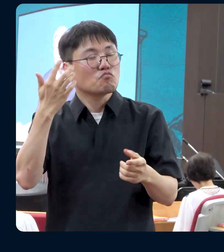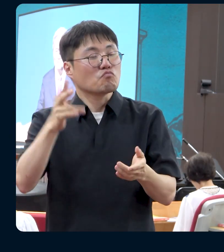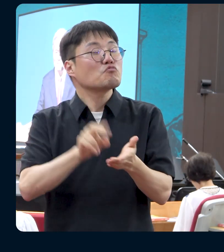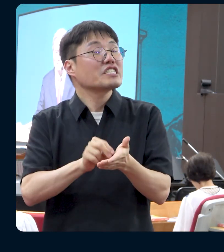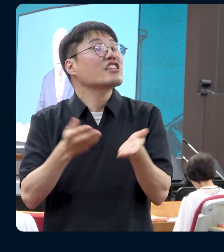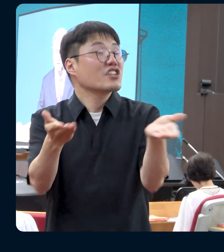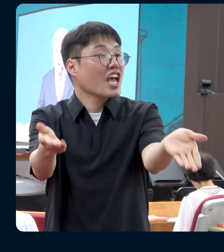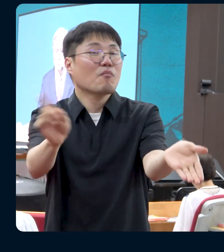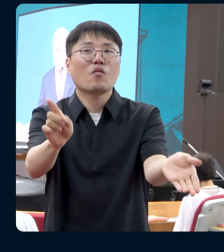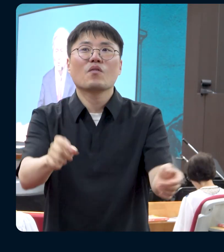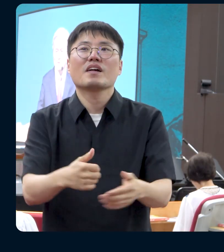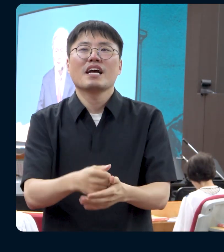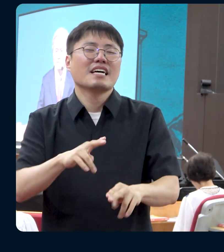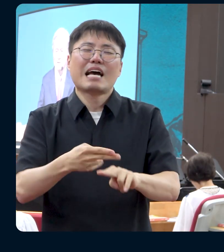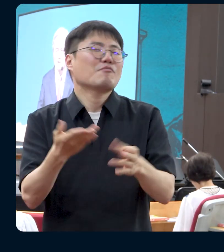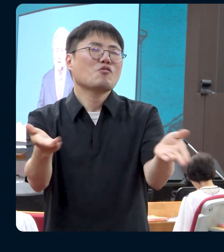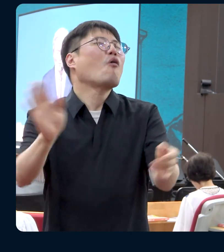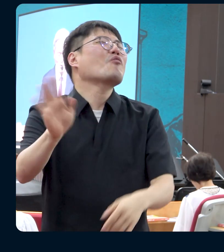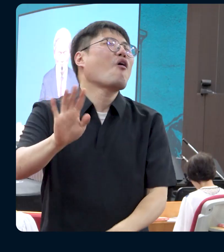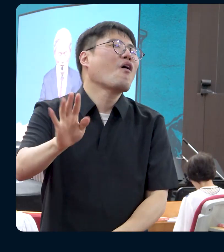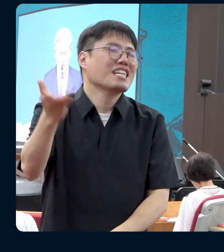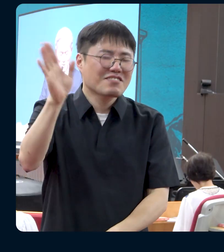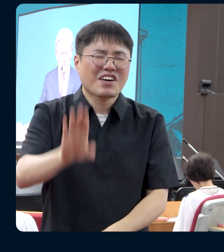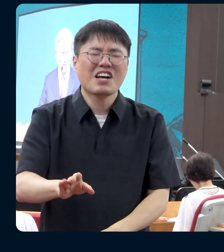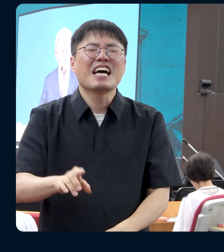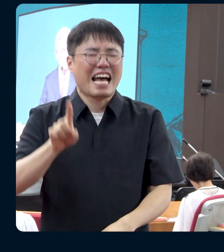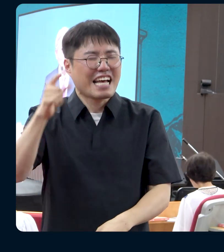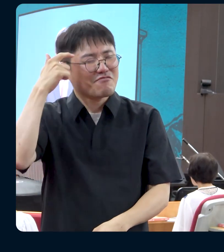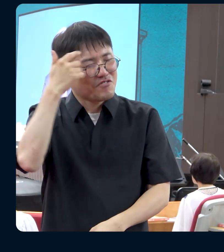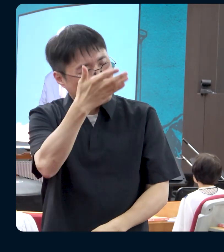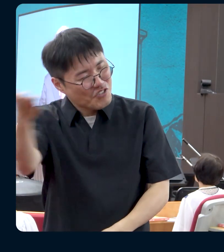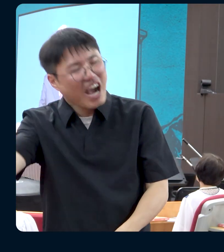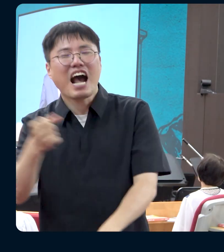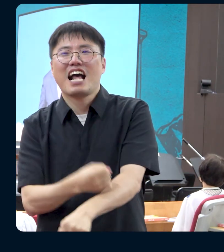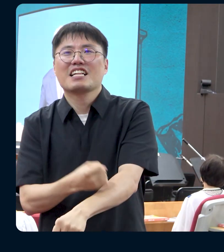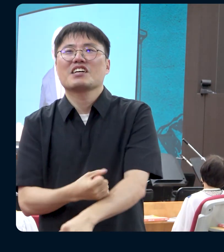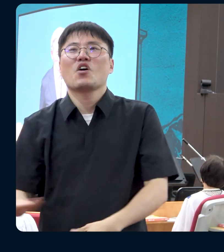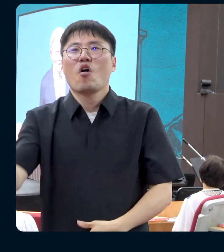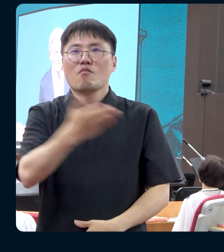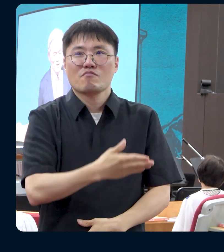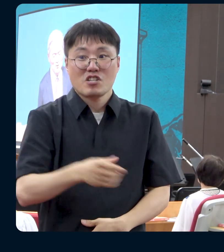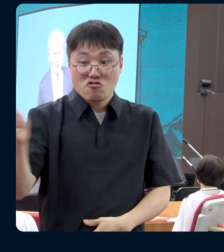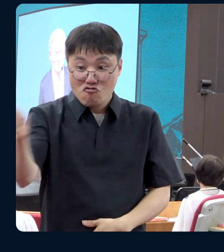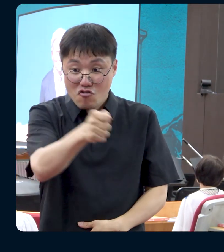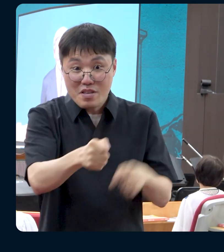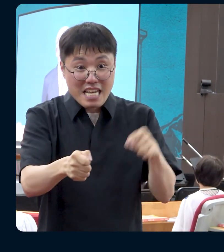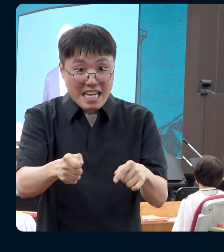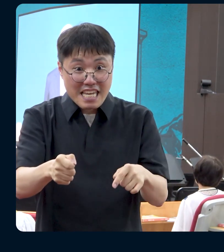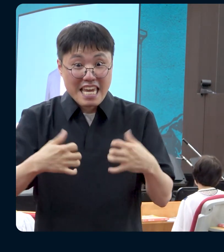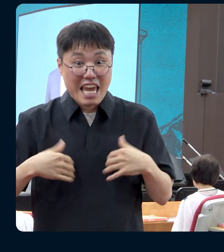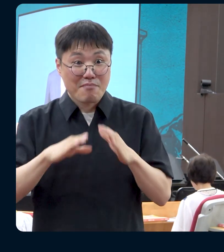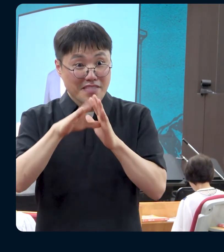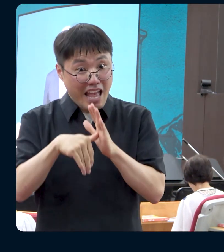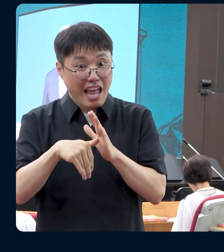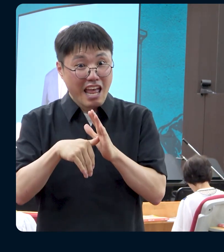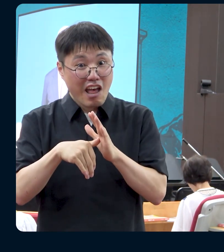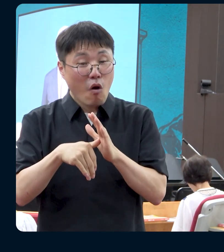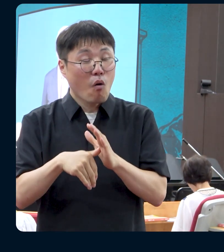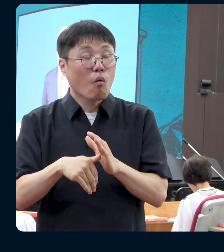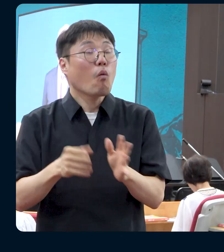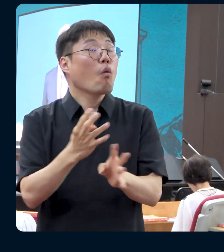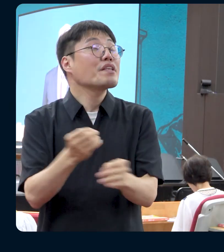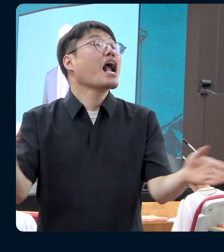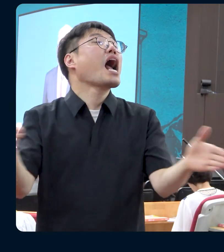한 가지 퀴즈를 내겠습니다. 상품은 없지만 퀴즈만 내겠습니다. 여러분, 두더지 잡기에서,